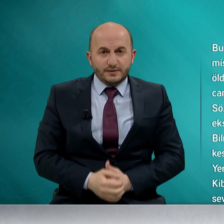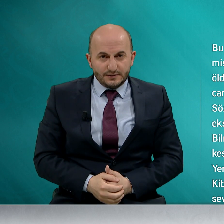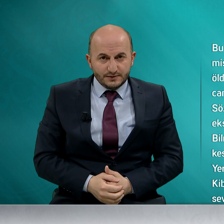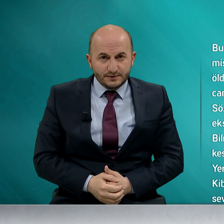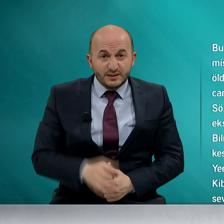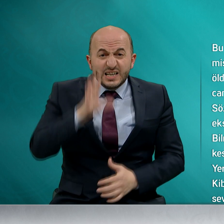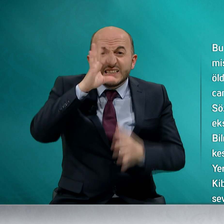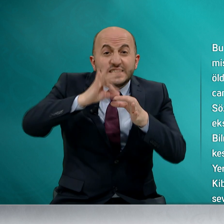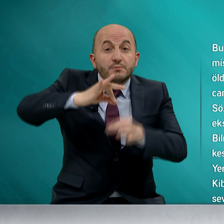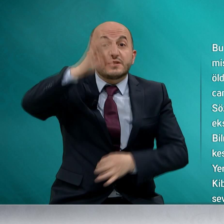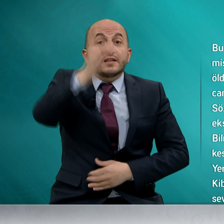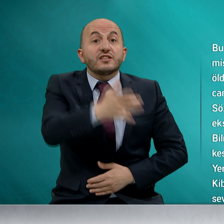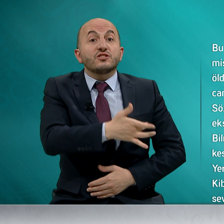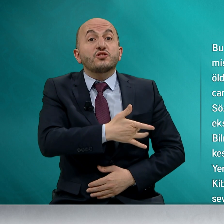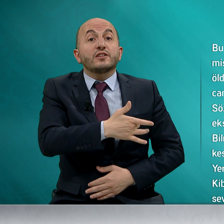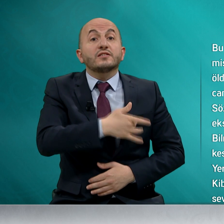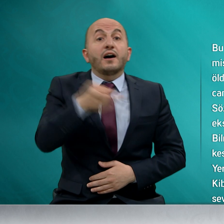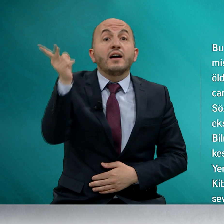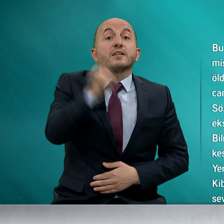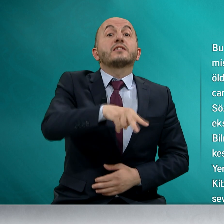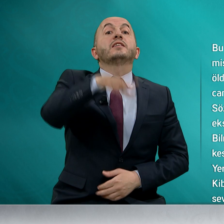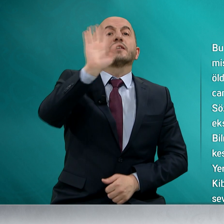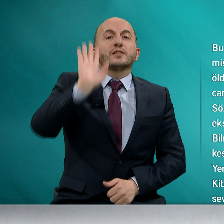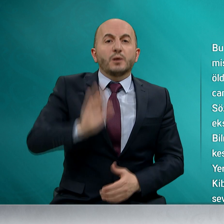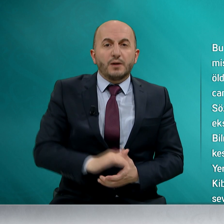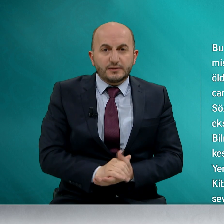yaklaşmamaktır. Kimsenin canına kıymamaktır.